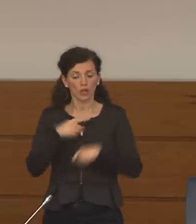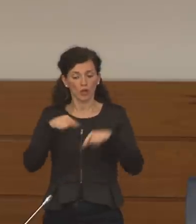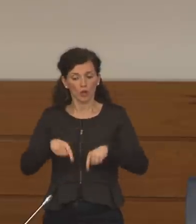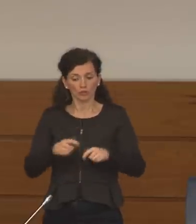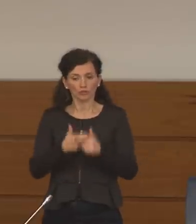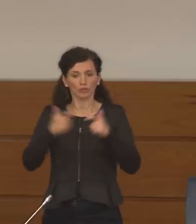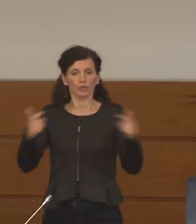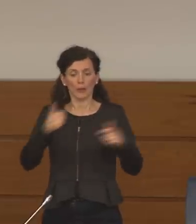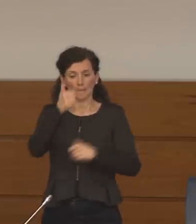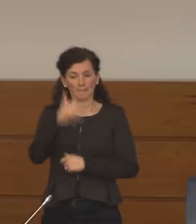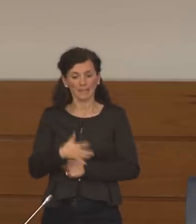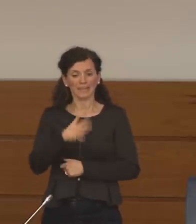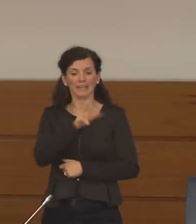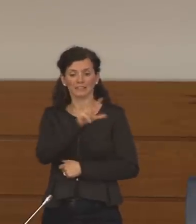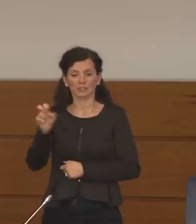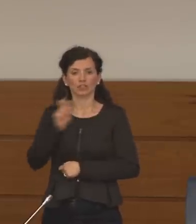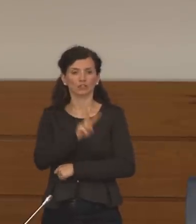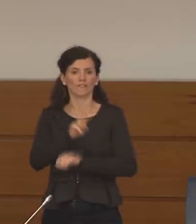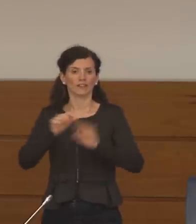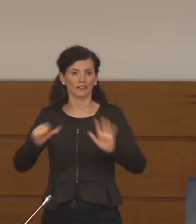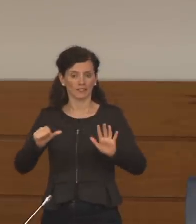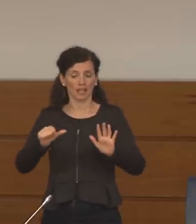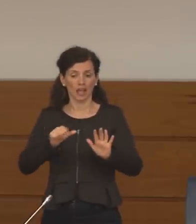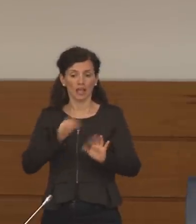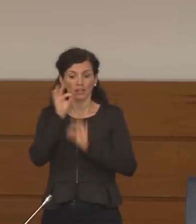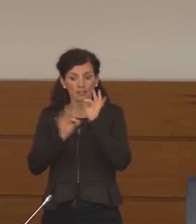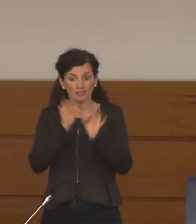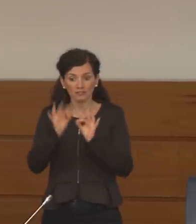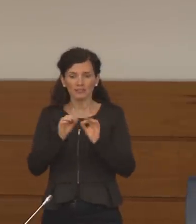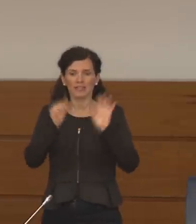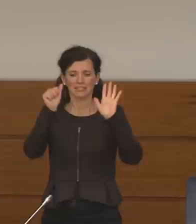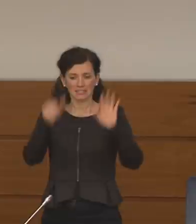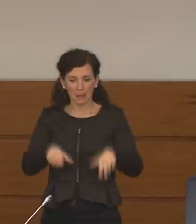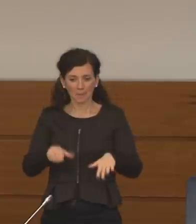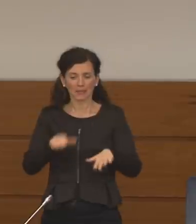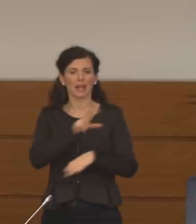di 1.326 siamo a 6 mila